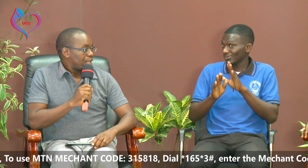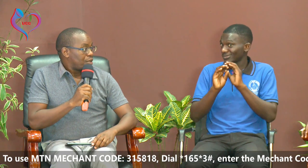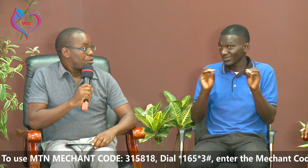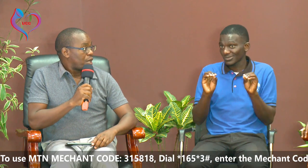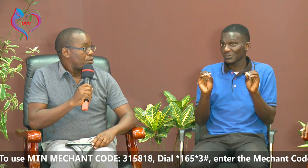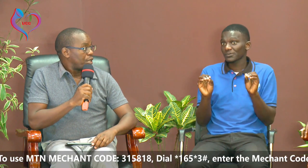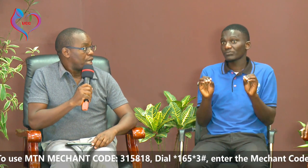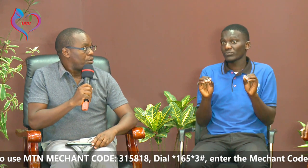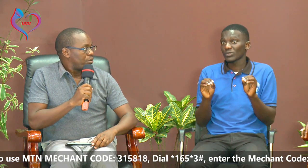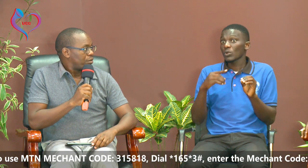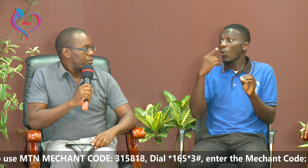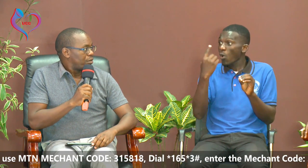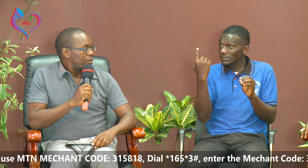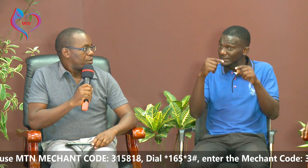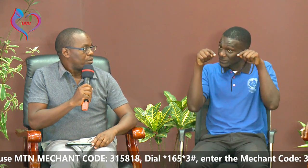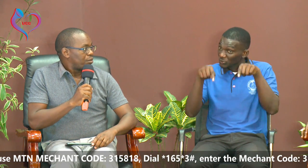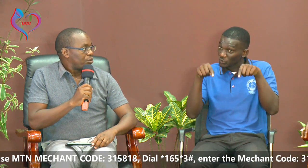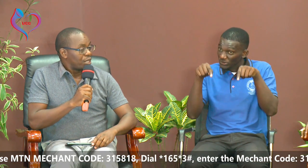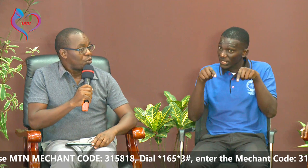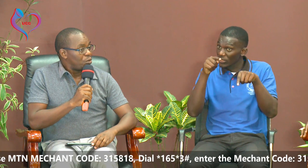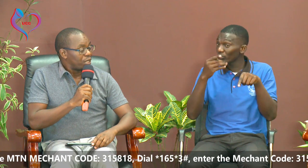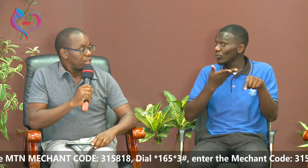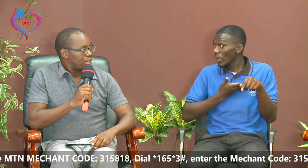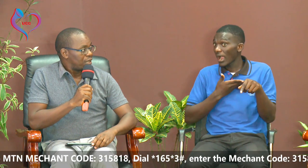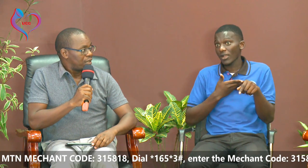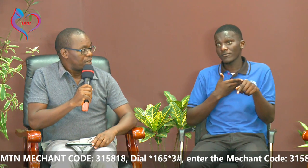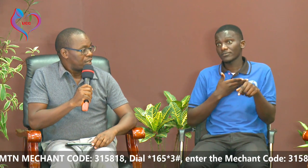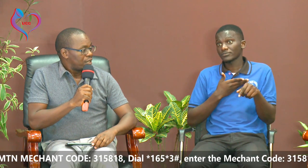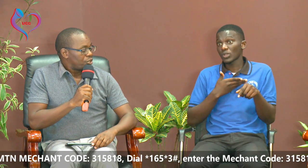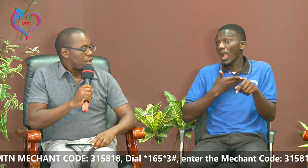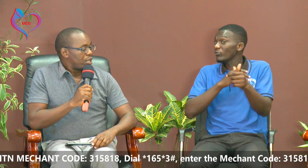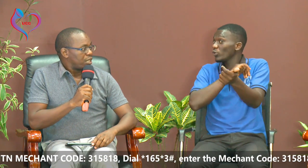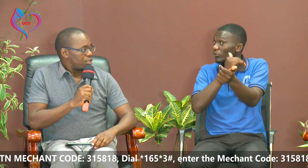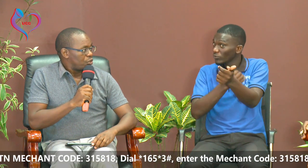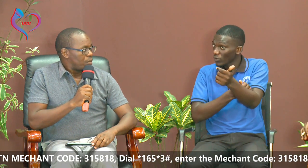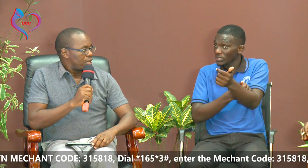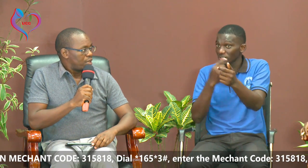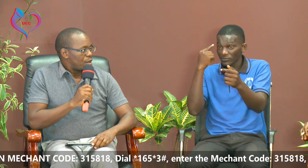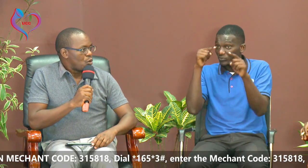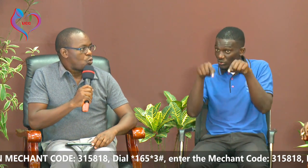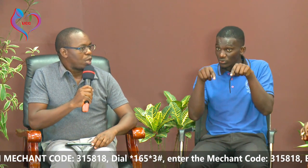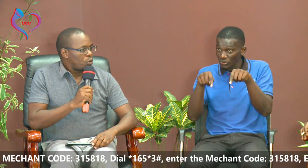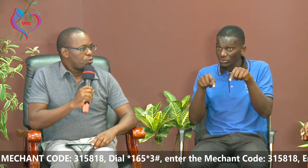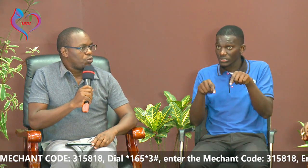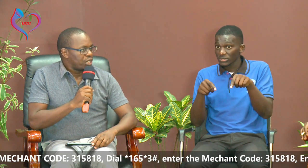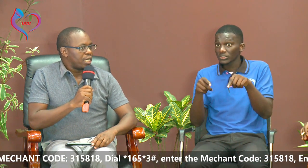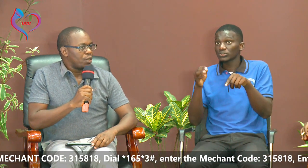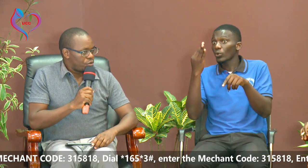lero lokka lw'olinawo lw'olinako control lw'olinako obuyinza kyokka wulira kino ekinyuma bw'okwata obulungi leero